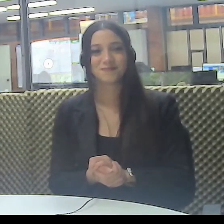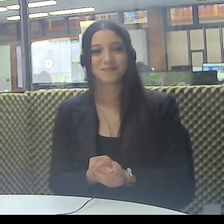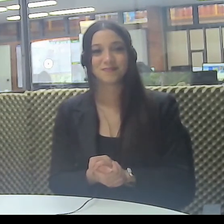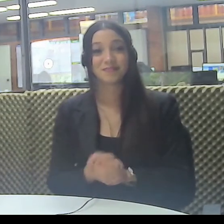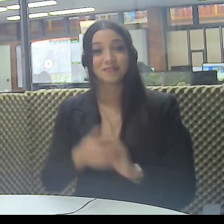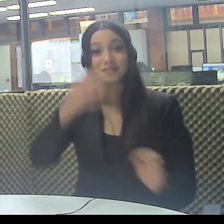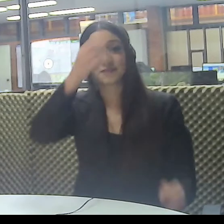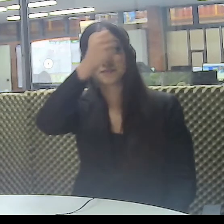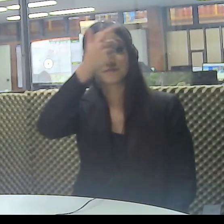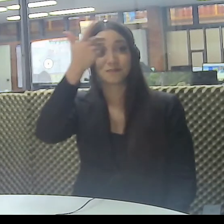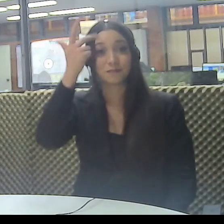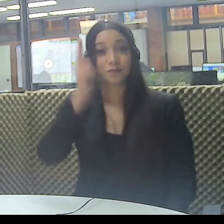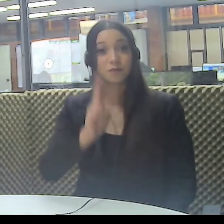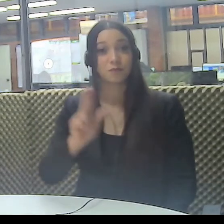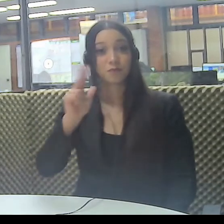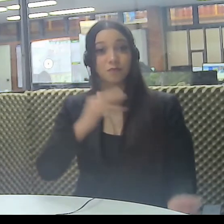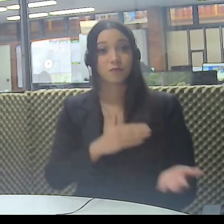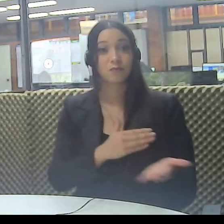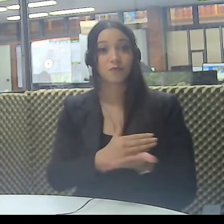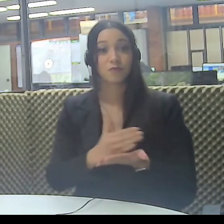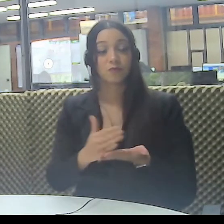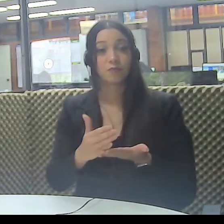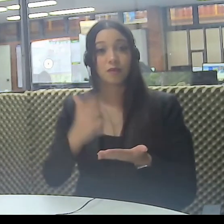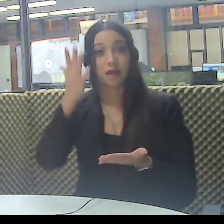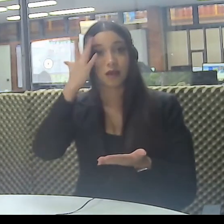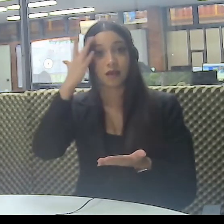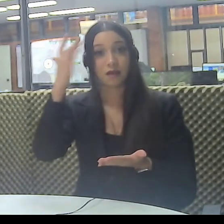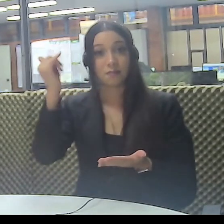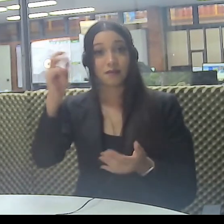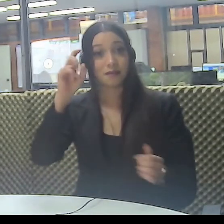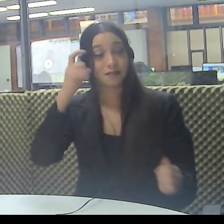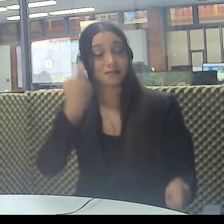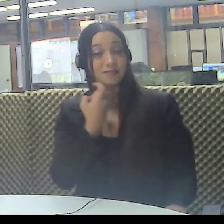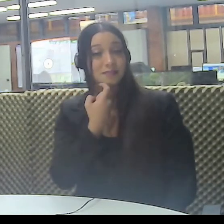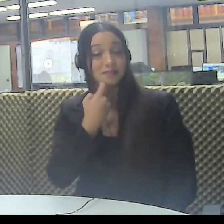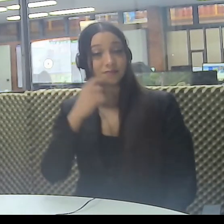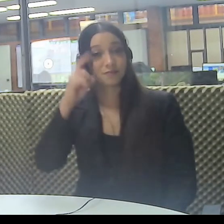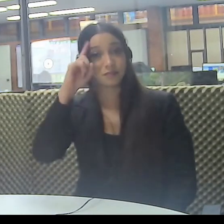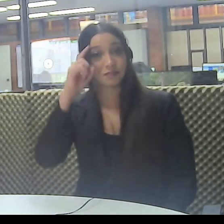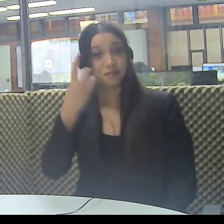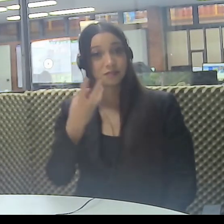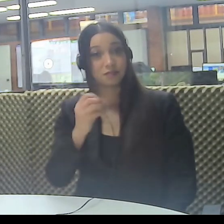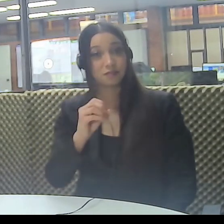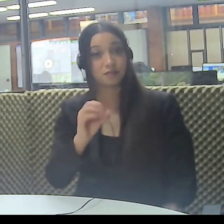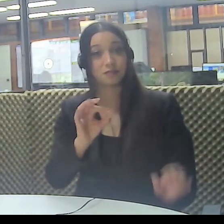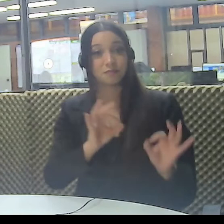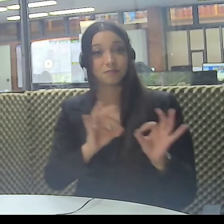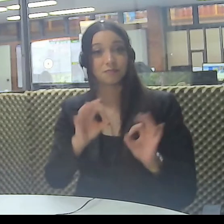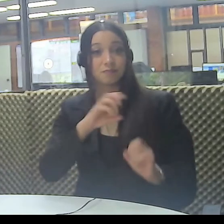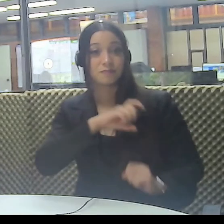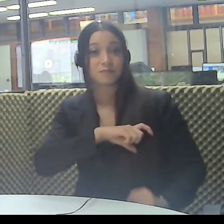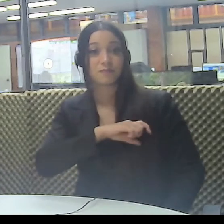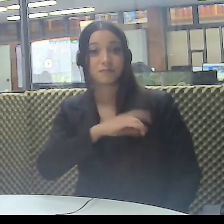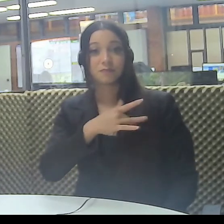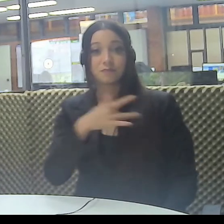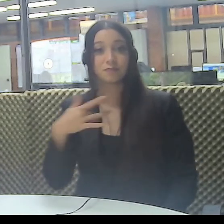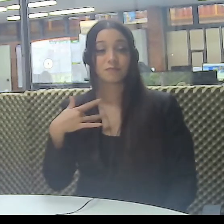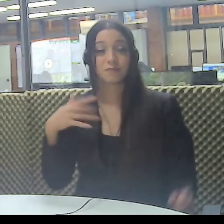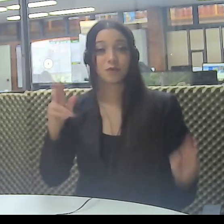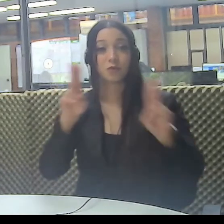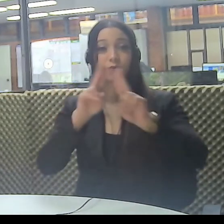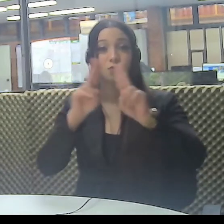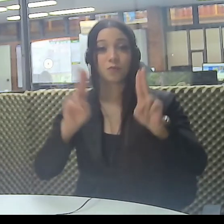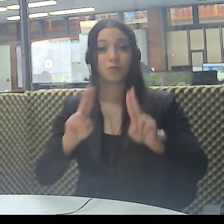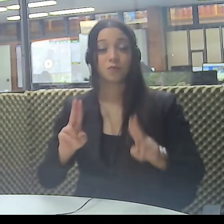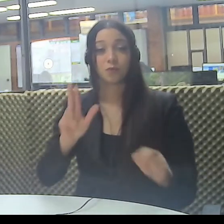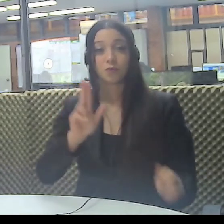A Prefeitura de Uberlândia passa a oferecer a partir de amanhã, sexta-feira, dia 30, o plano de saúde da Unimed Uberlândia para